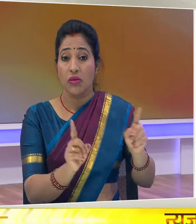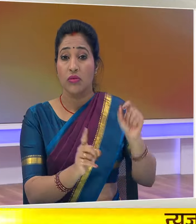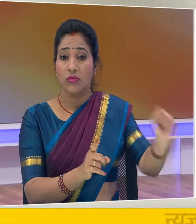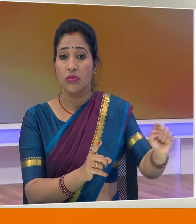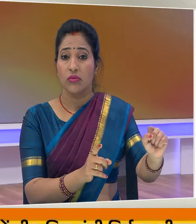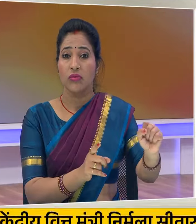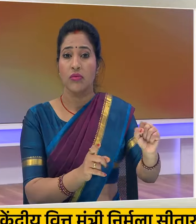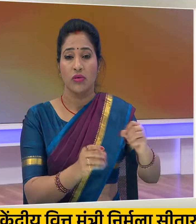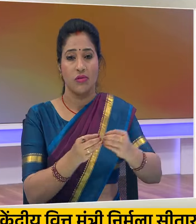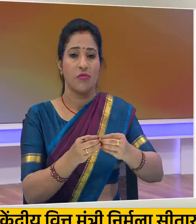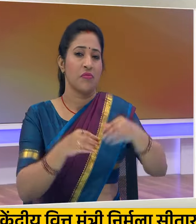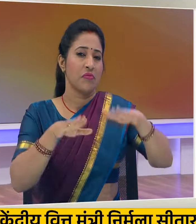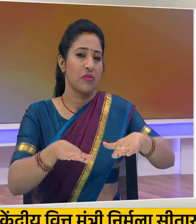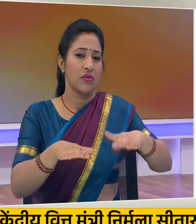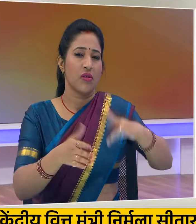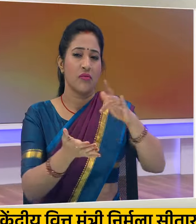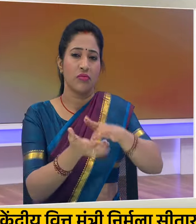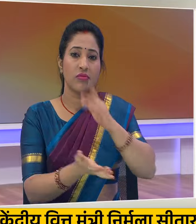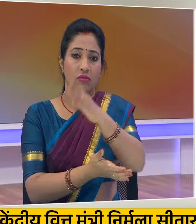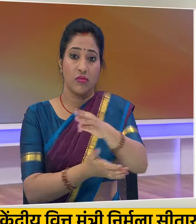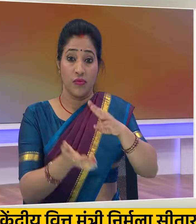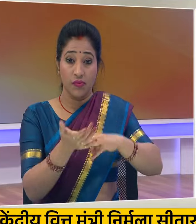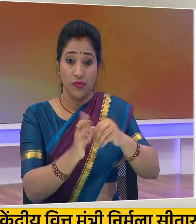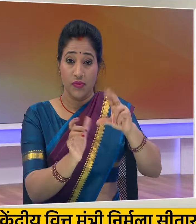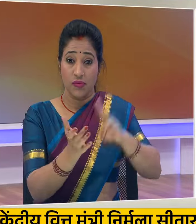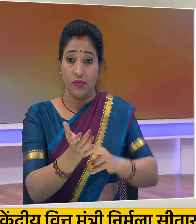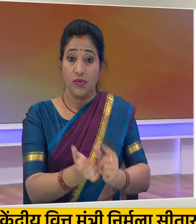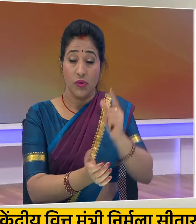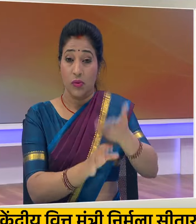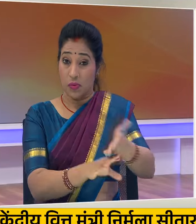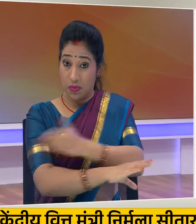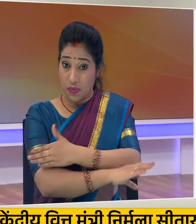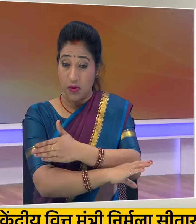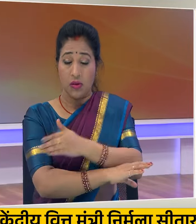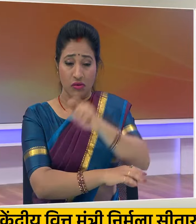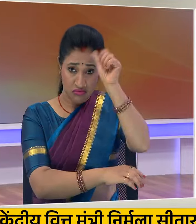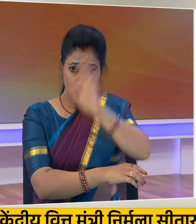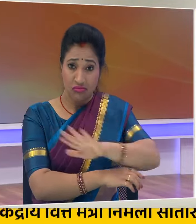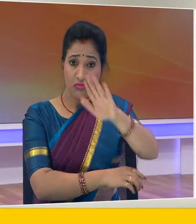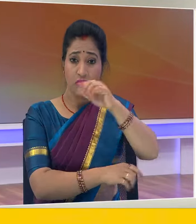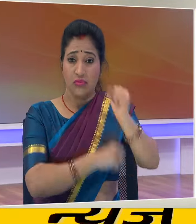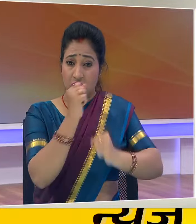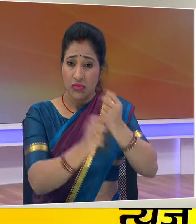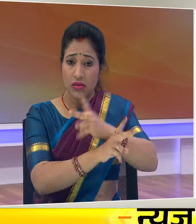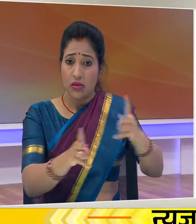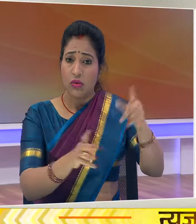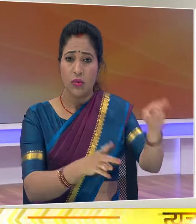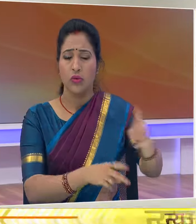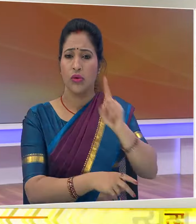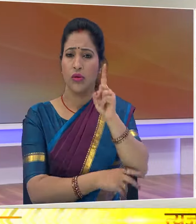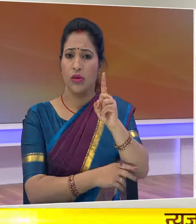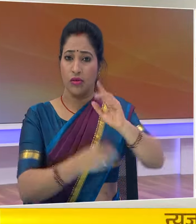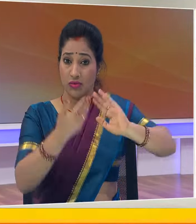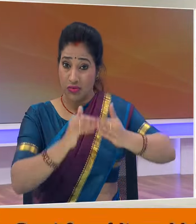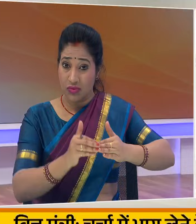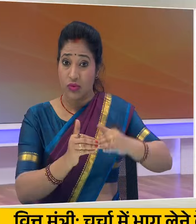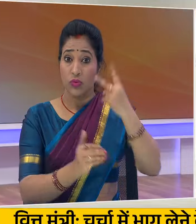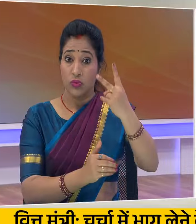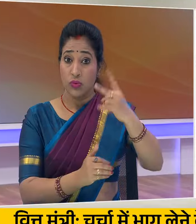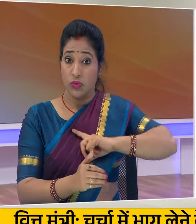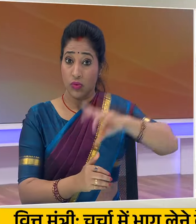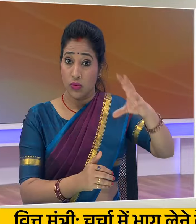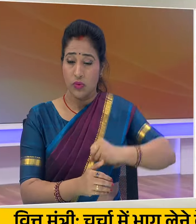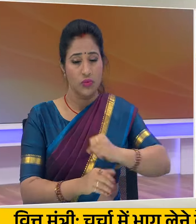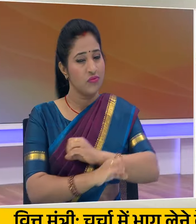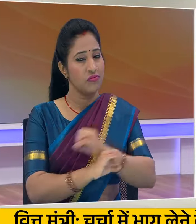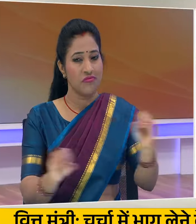मूलतः ब्रिटिश थे। मनु से पहले तक किसी और भारतीय एथलीट ने 1 ओलंपिक में 2 पदक नहीं जीते